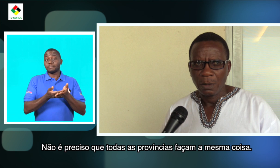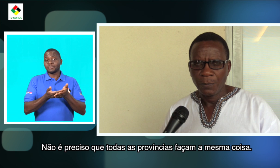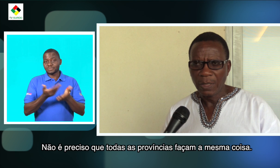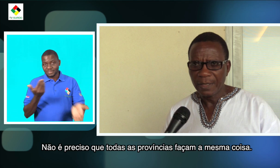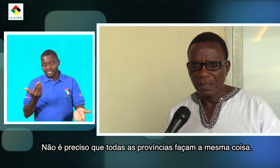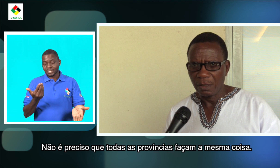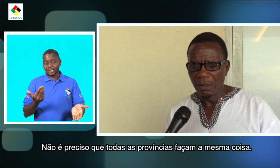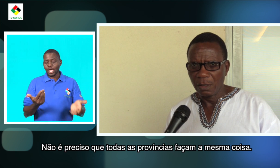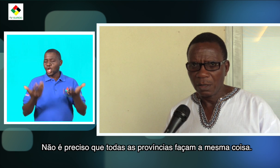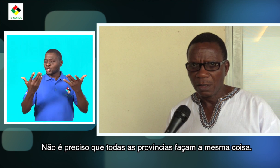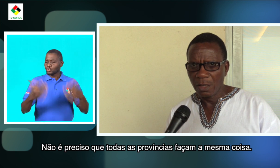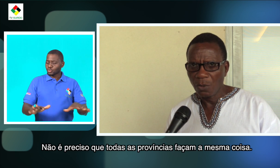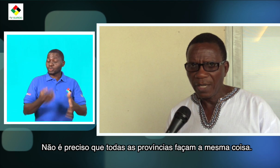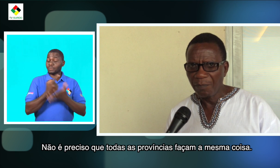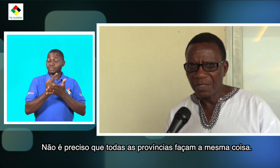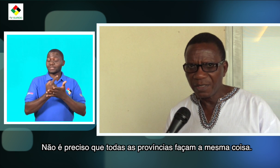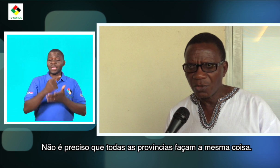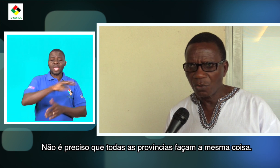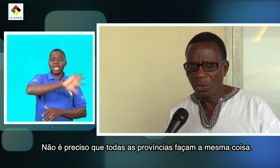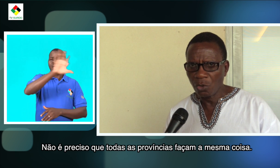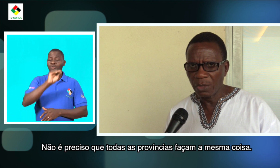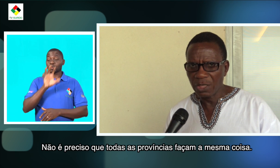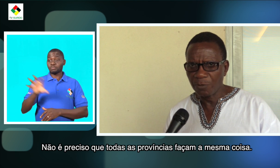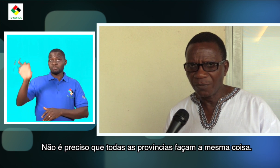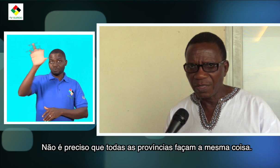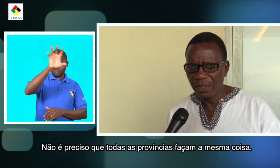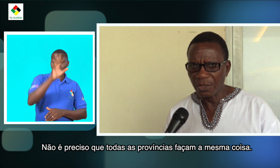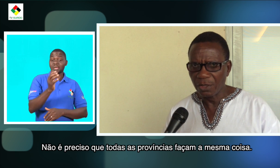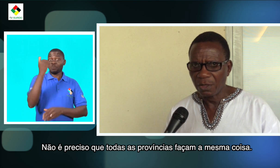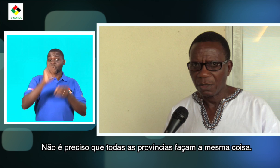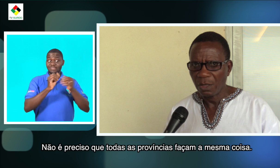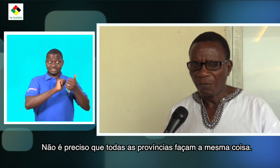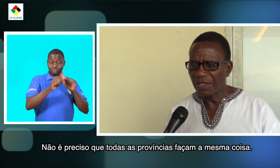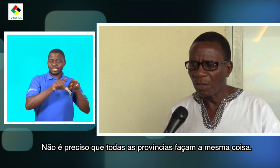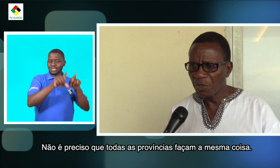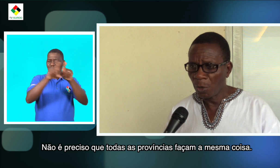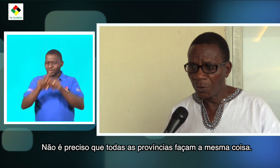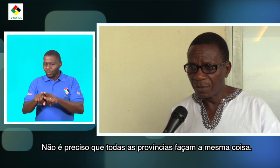Porque é assim, não é preciso que todas as províncias façam a mesma coisa.